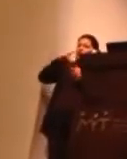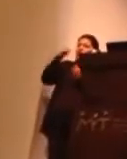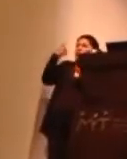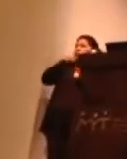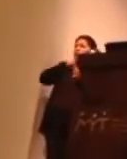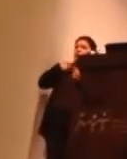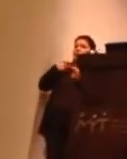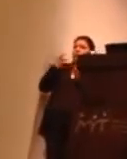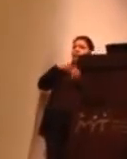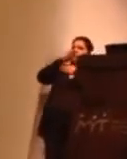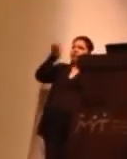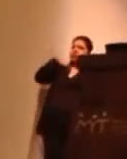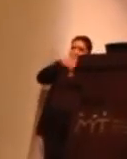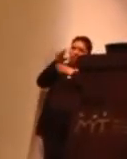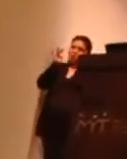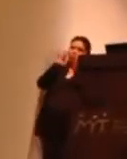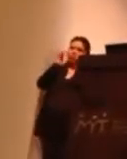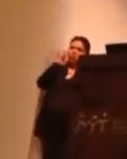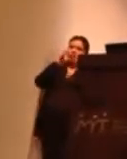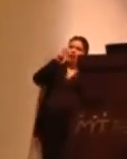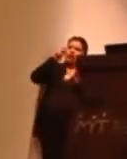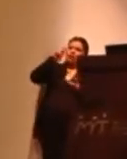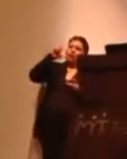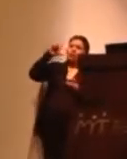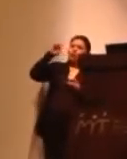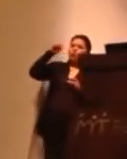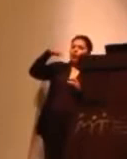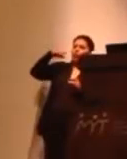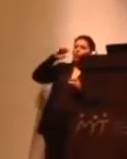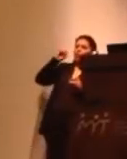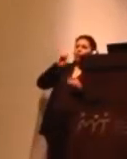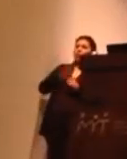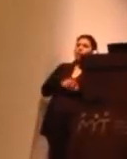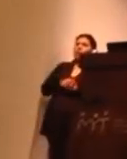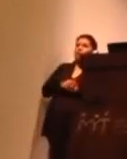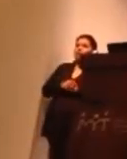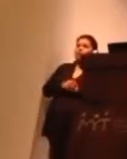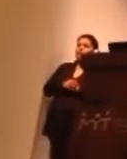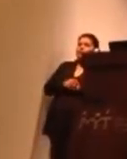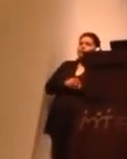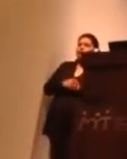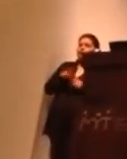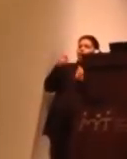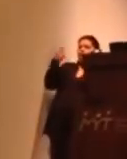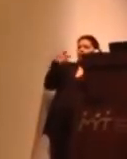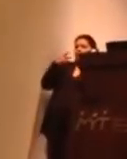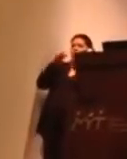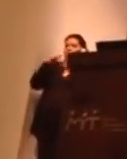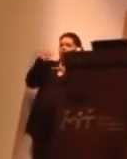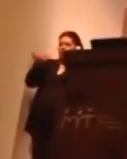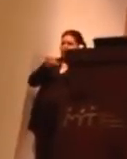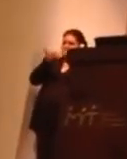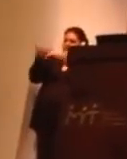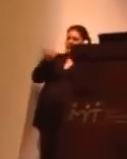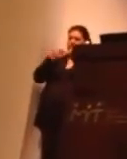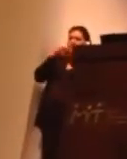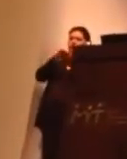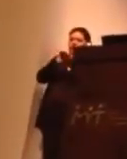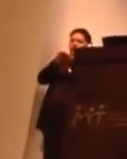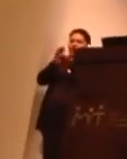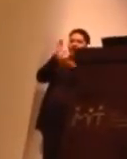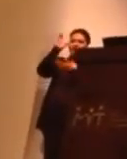vivimos todo el tiempo en contacto con el plomo. Hay ciertas pinturas, juguetes, sobre todo los chinos